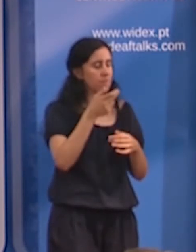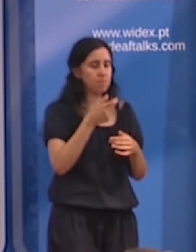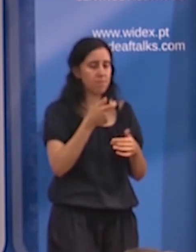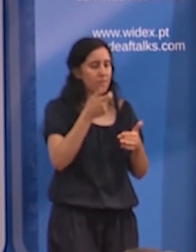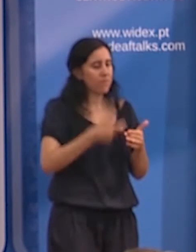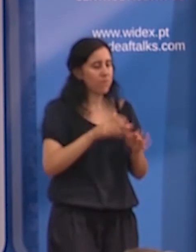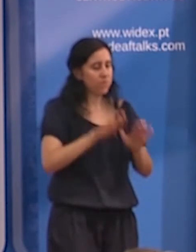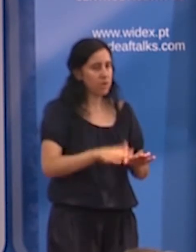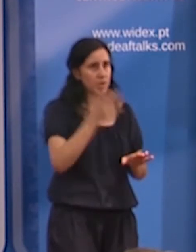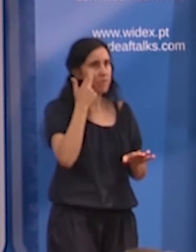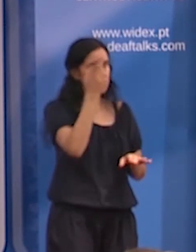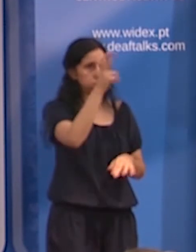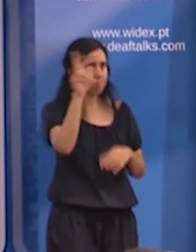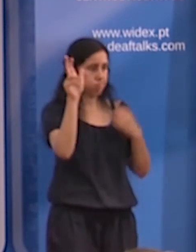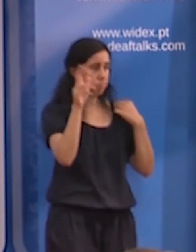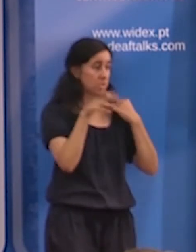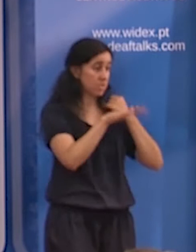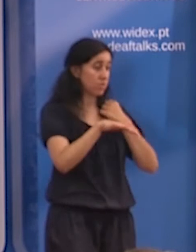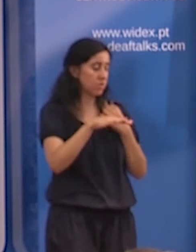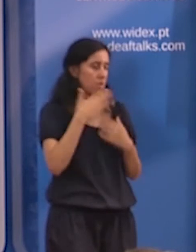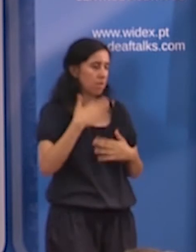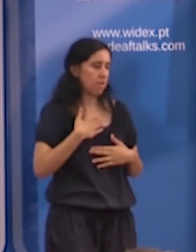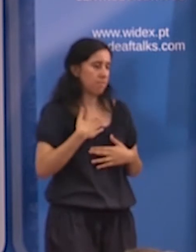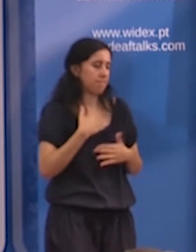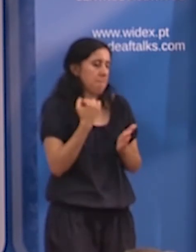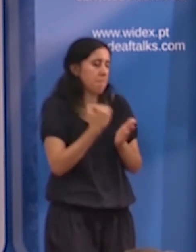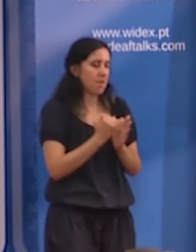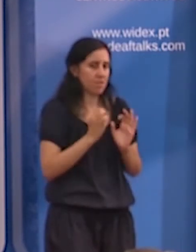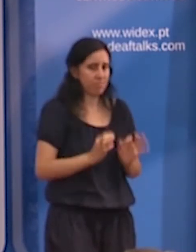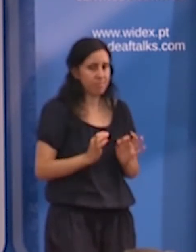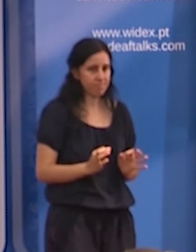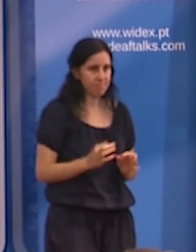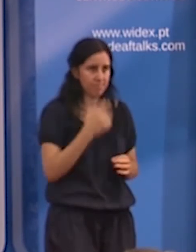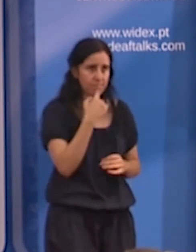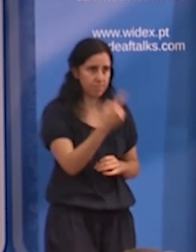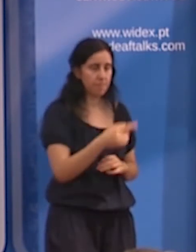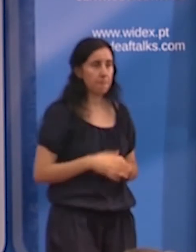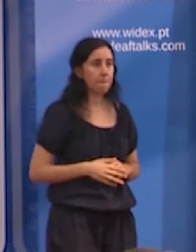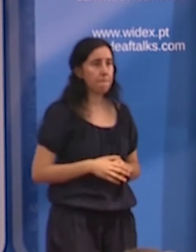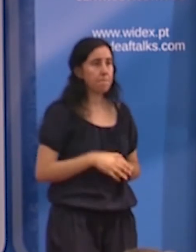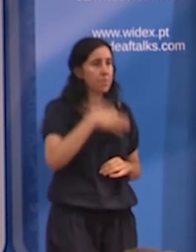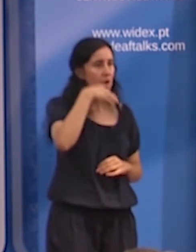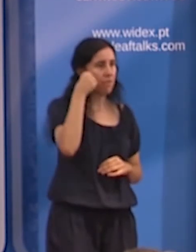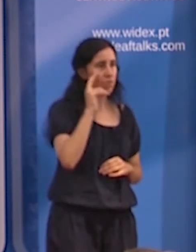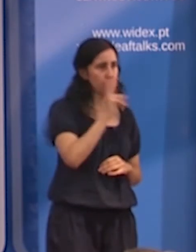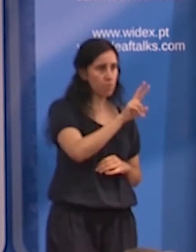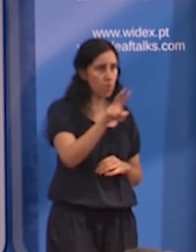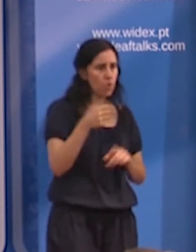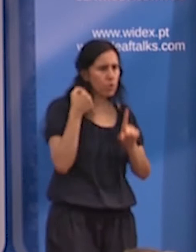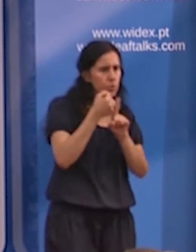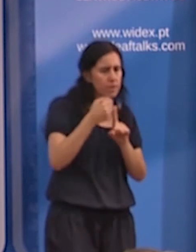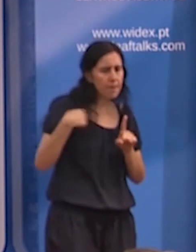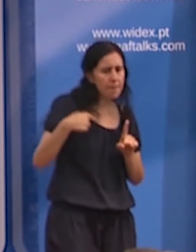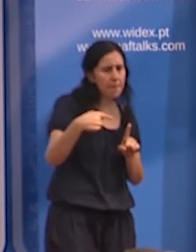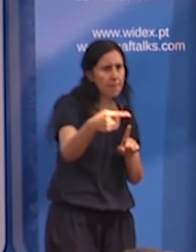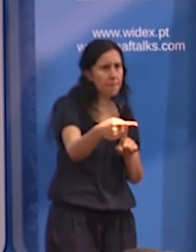para o resto da vida e são situações que nos marcam com toda a franqueza. Quando vimos adultos que lutam diariamente